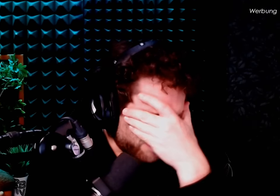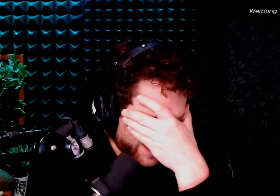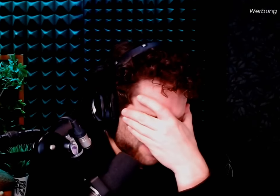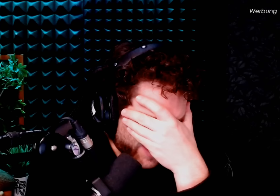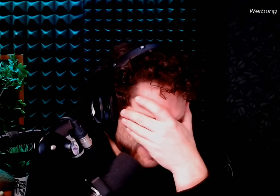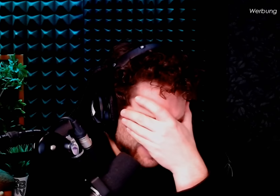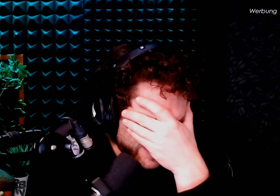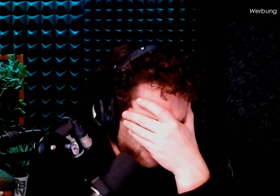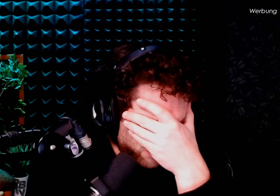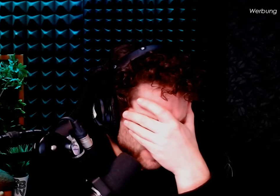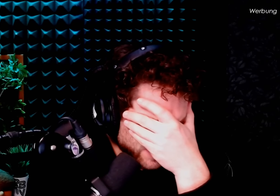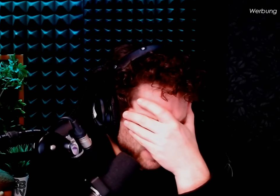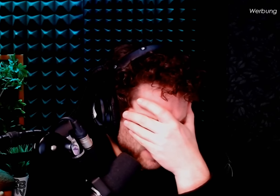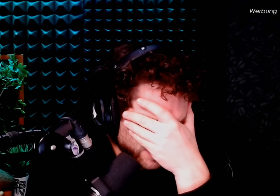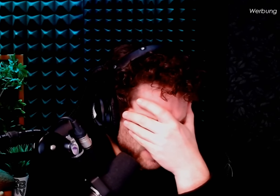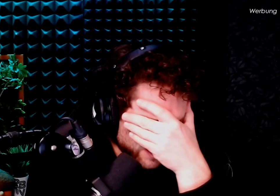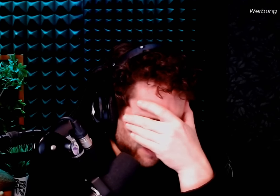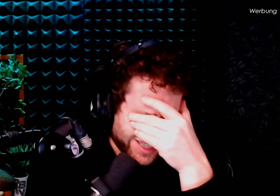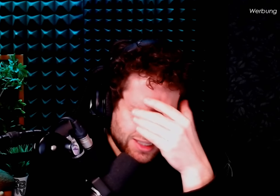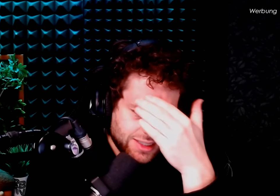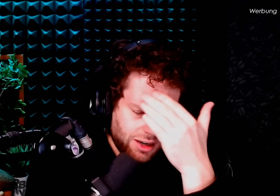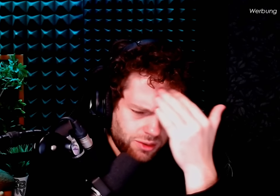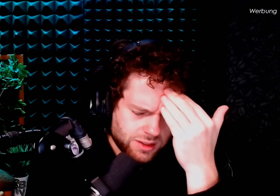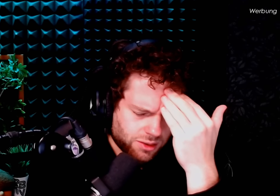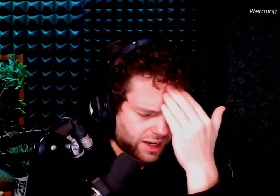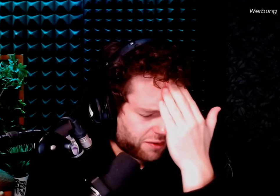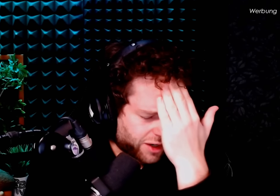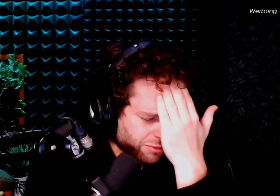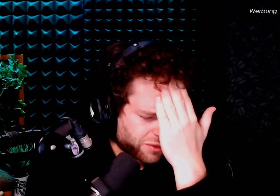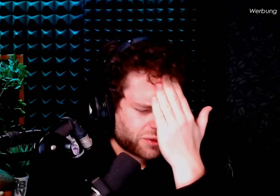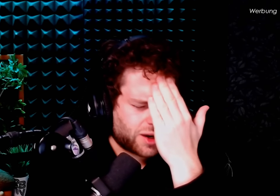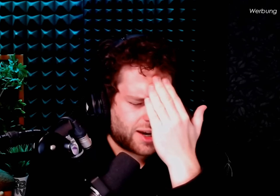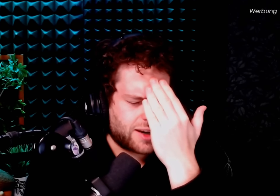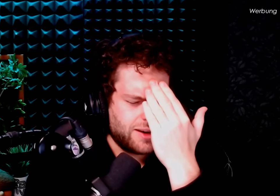Moment, was ist hier los? Was ist hier los? Okay, ich fang nochmal von vorne ein.